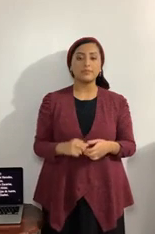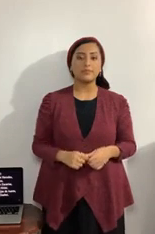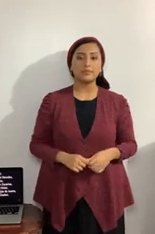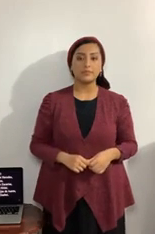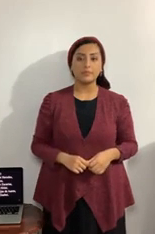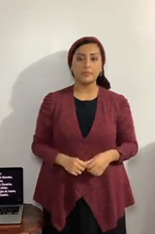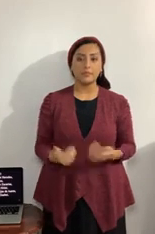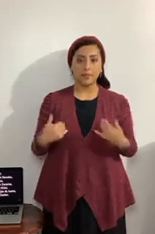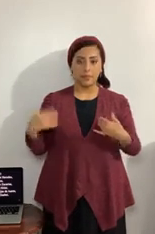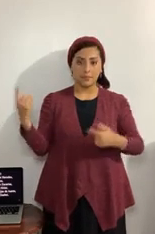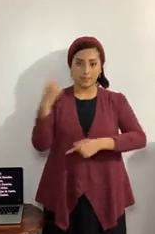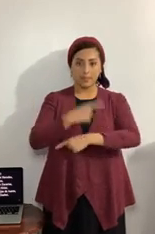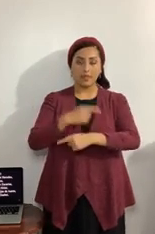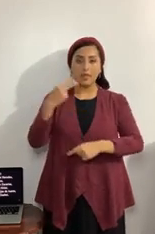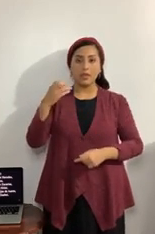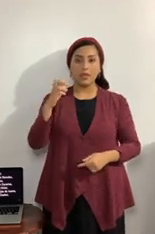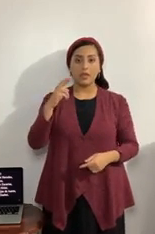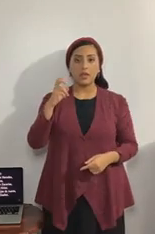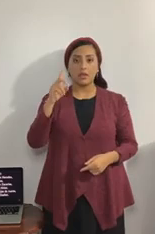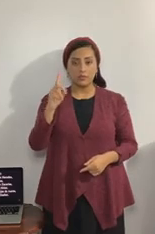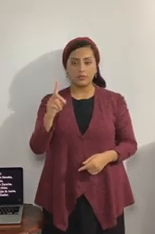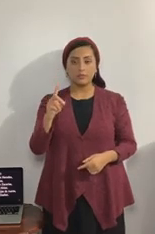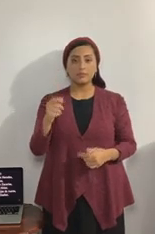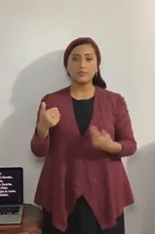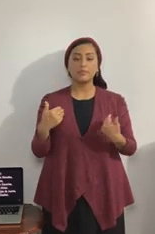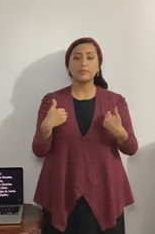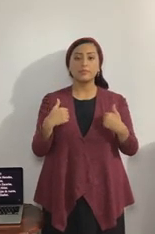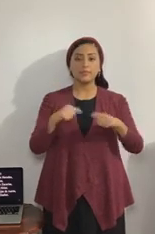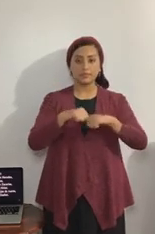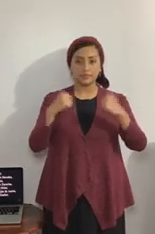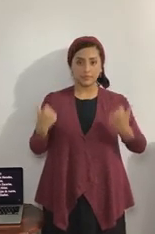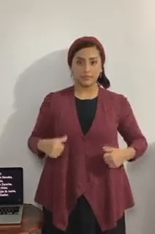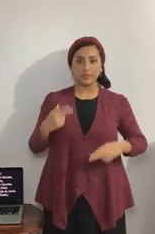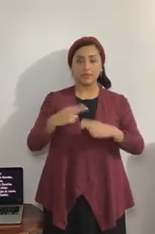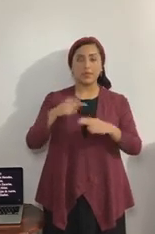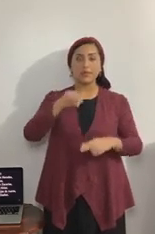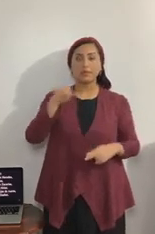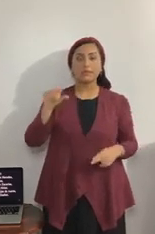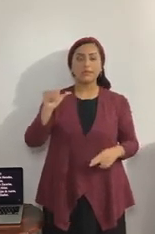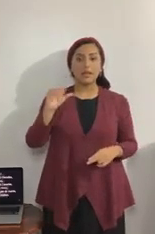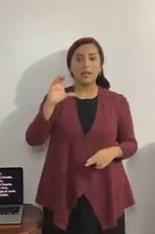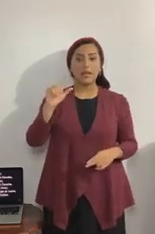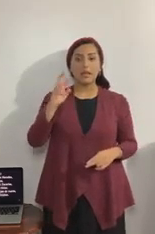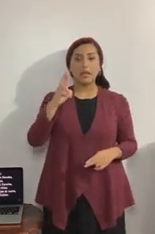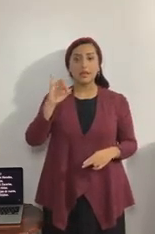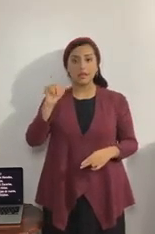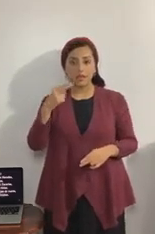en los días de Herodes, rey de Judea, un Cohen llamado Zacariahu, de la clase de Abías. Ahí está.